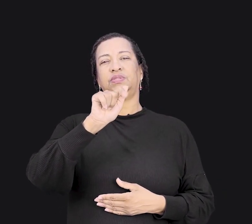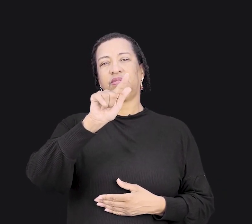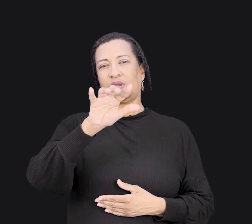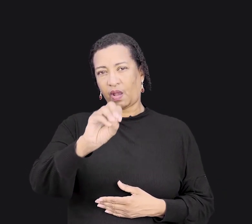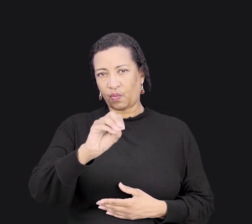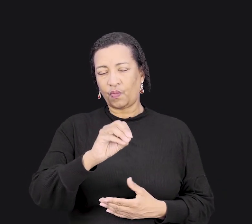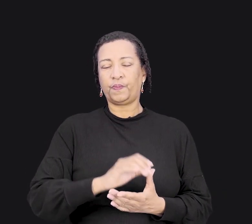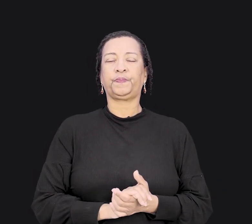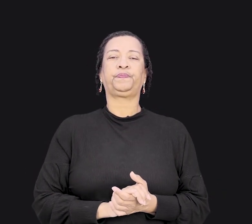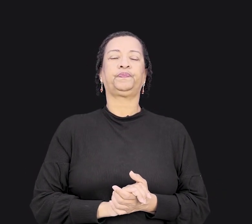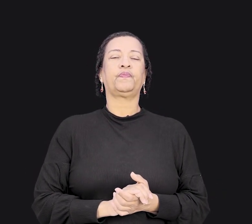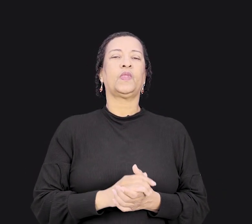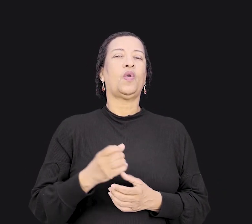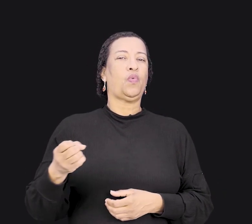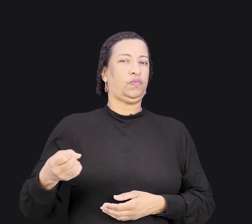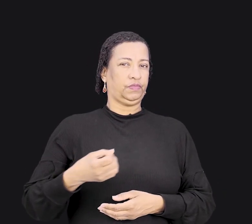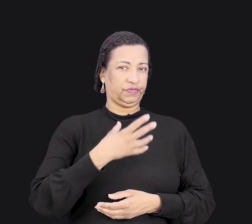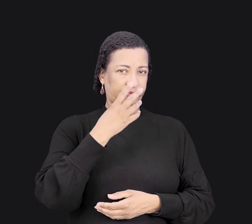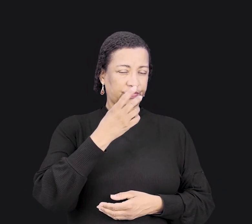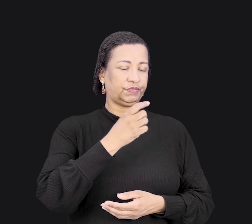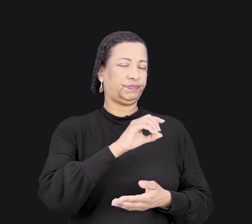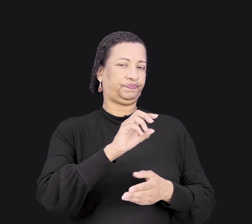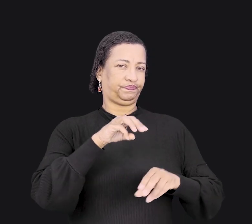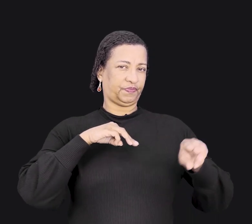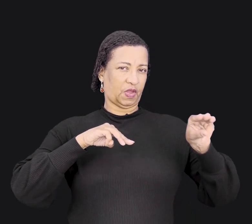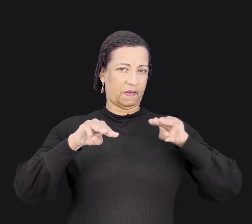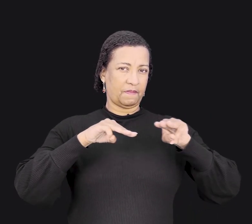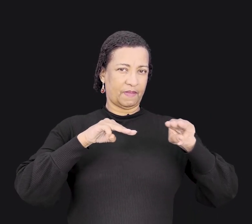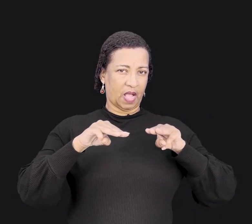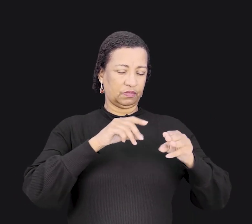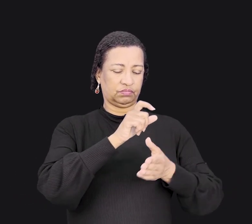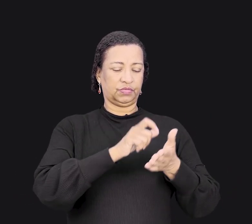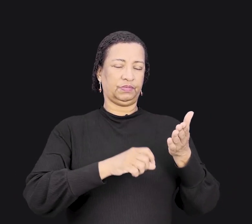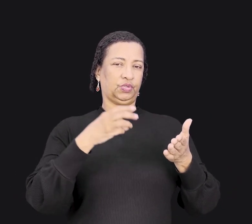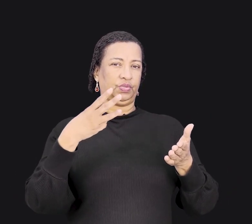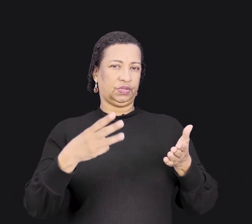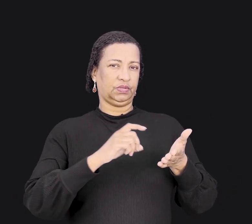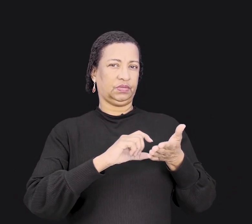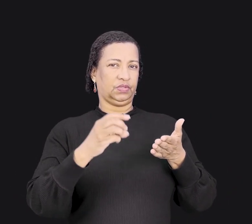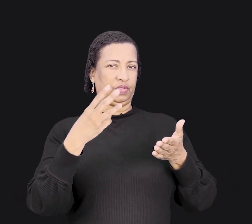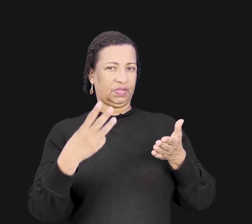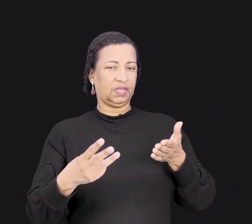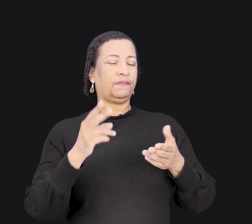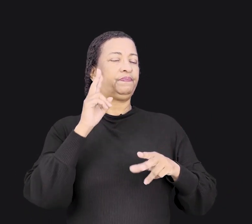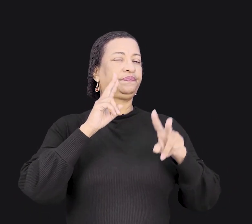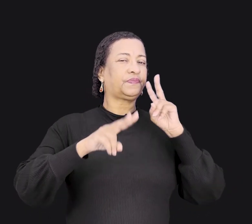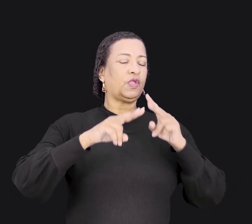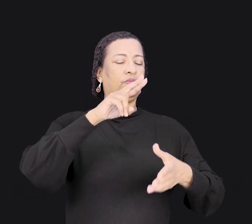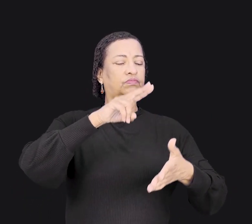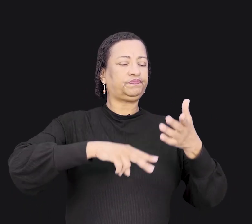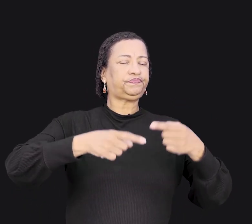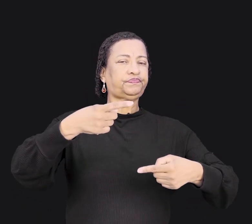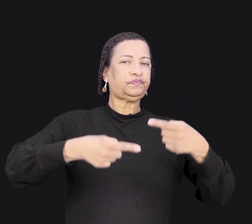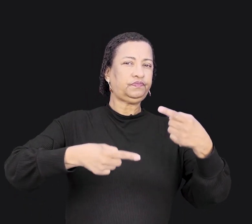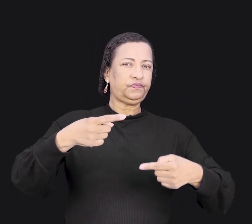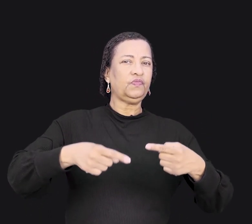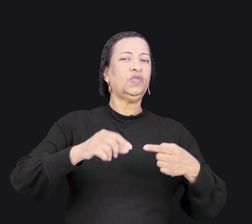de Marcos, capítulo 6, versículo 3, lemos sobre a discussão a respeito do fato de Jesus ser um homem com irmãos